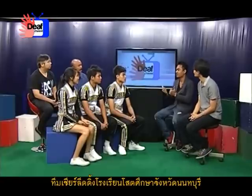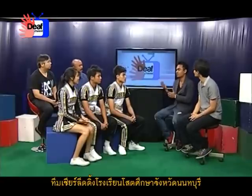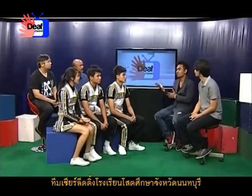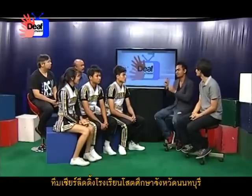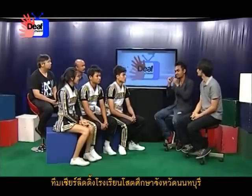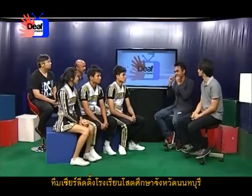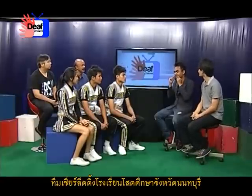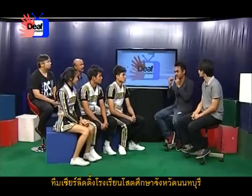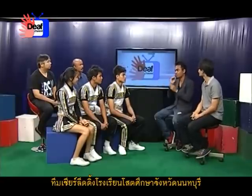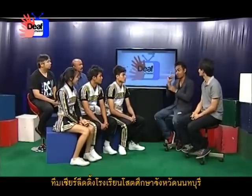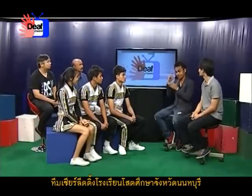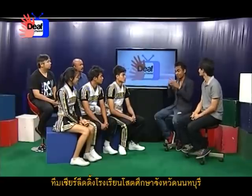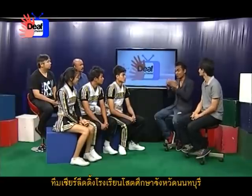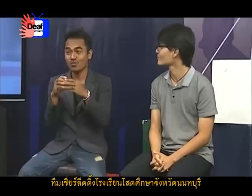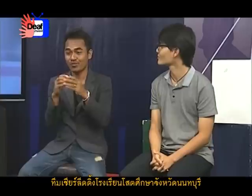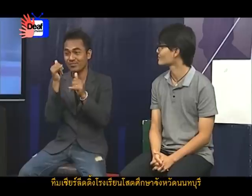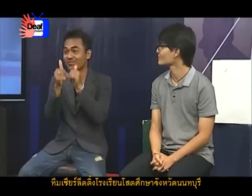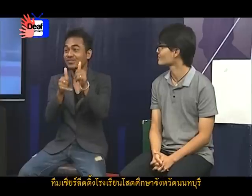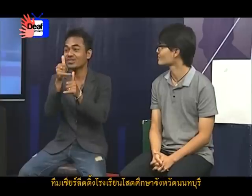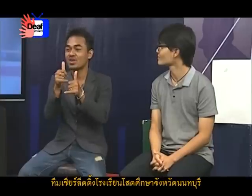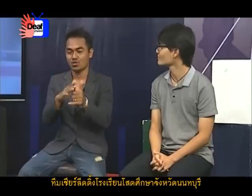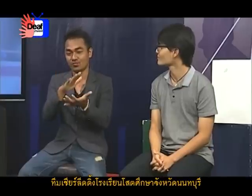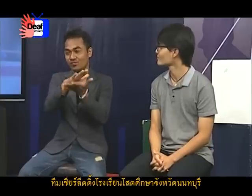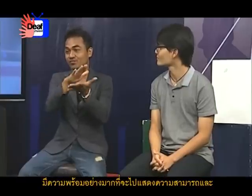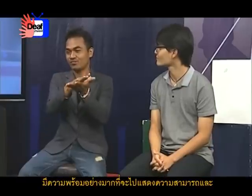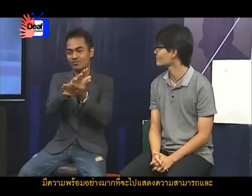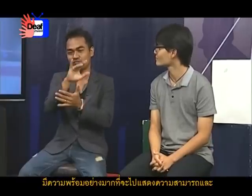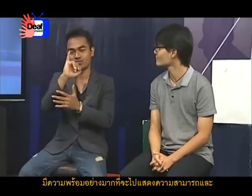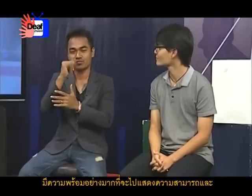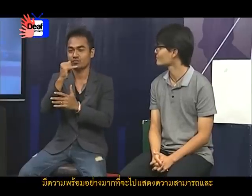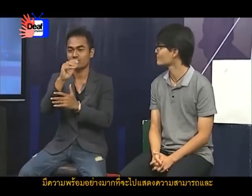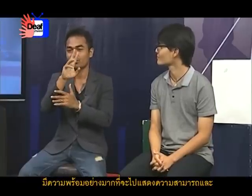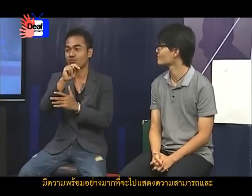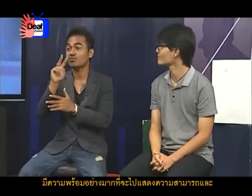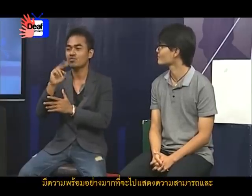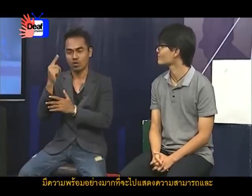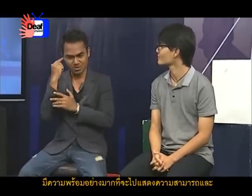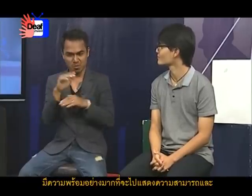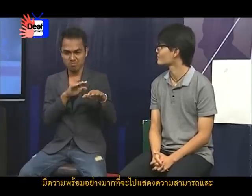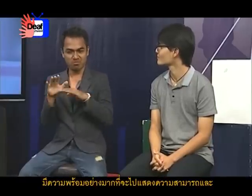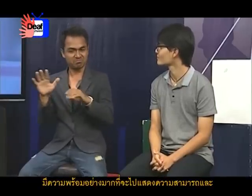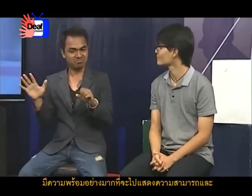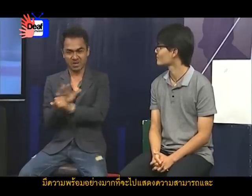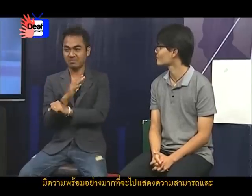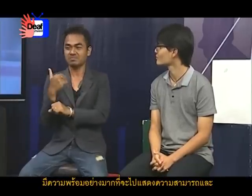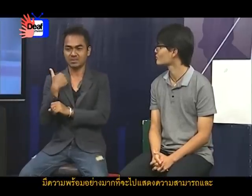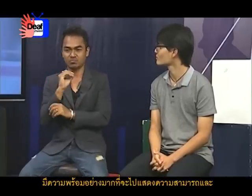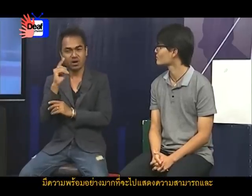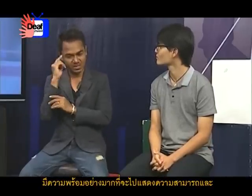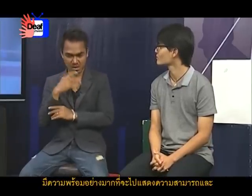ทีมเชียร์ลีดดิ้งของเรียนโสดศึกษาจังหวัดนนทบุรีนะครับถือว่ามีความพร้อมนะครับเป็นอย่างมากนะครับที่จะไปแสดงความส